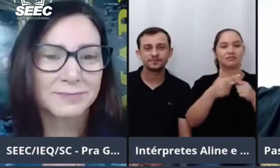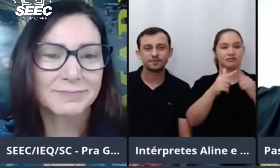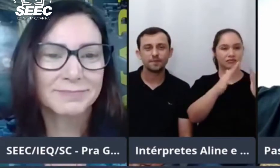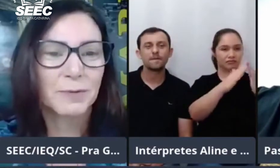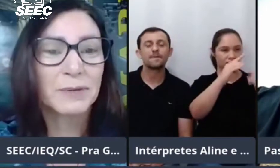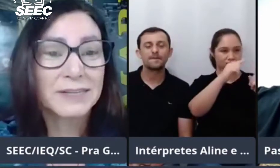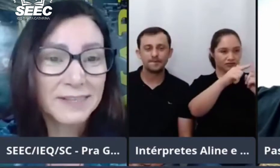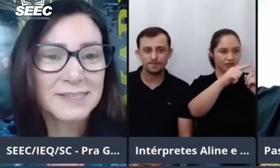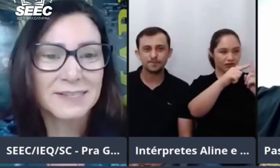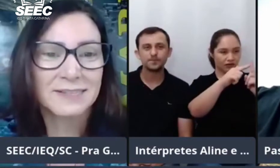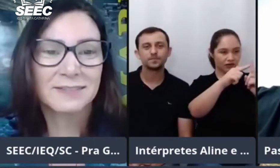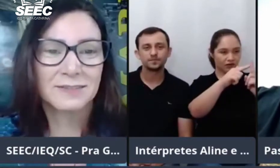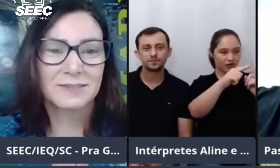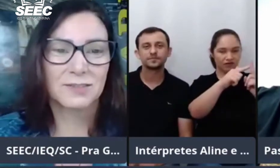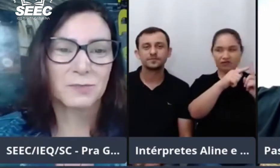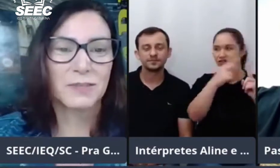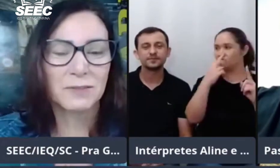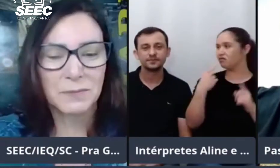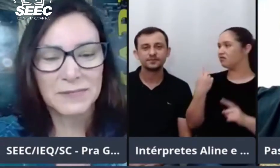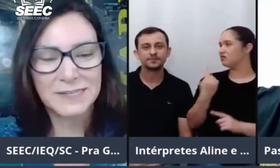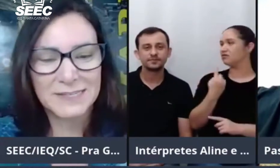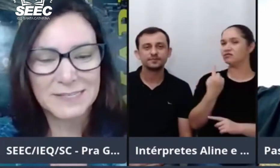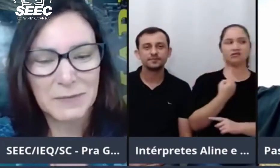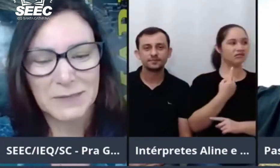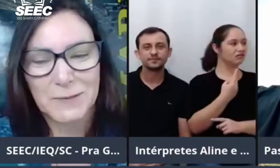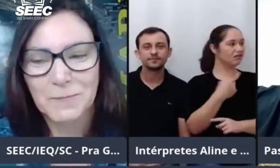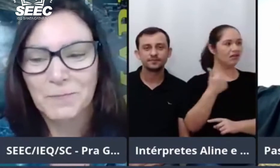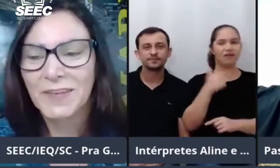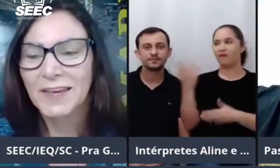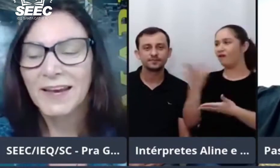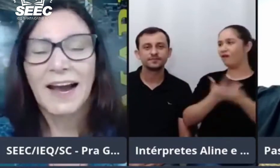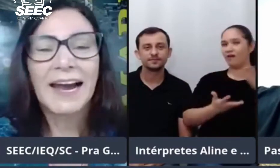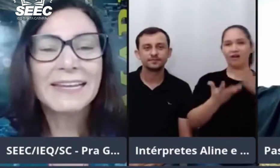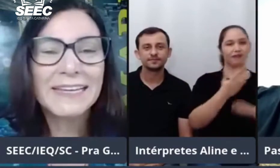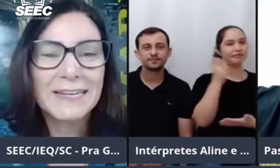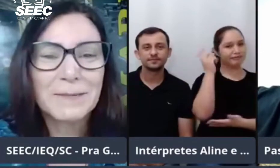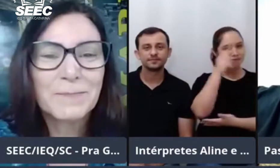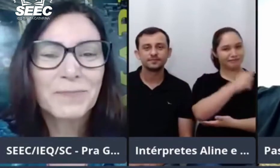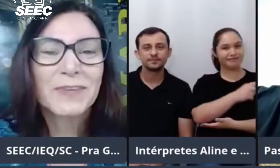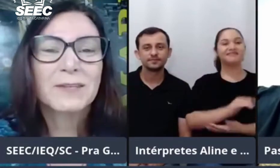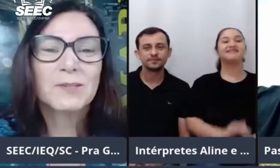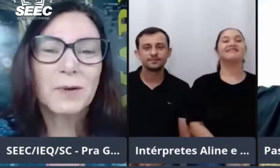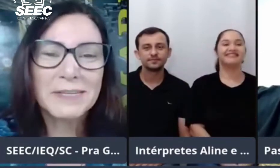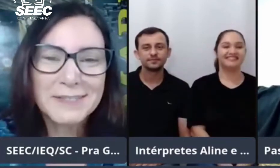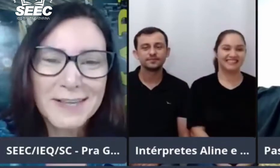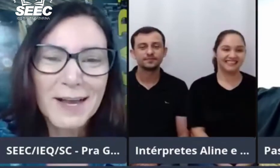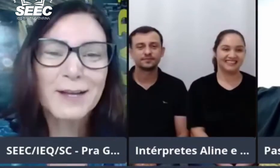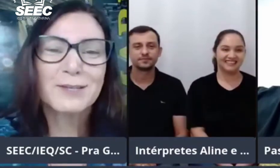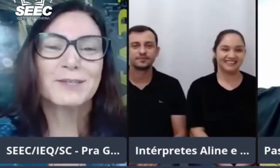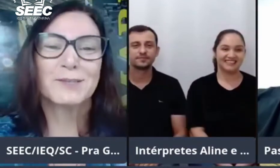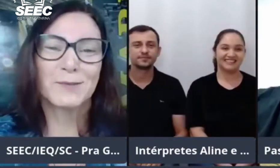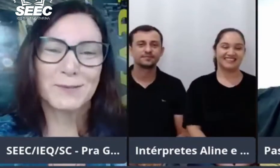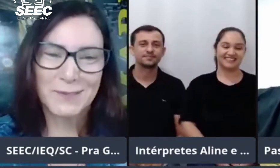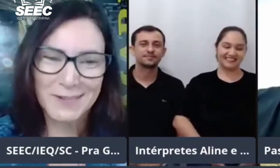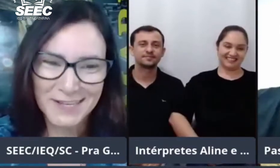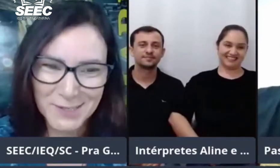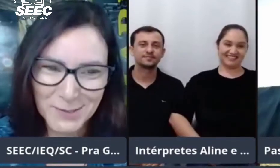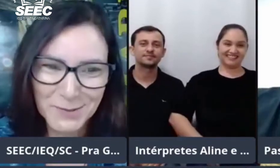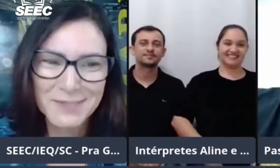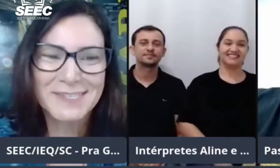isolado, não pertence, né, sentimento de pertencimento. Aline, sua mensagem,